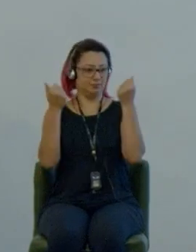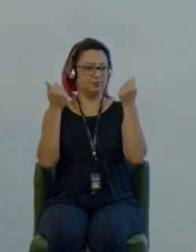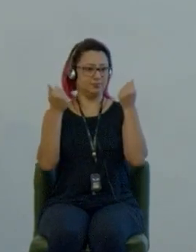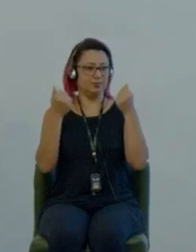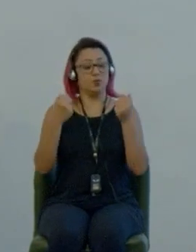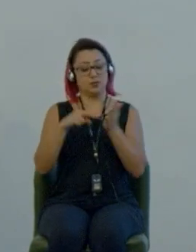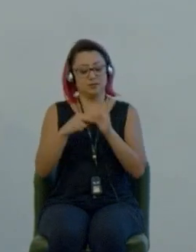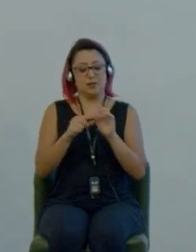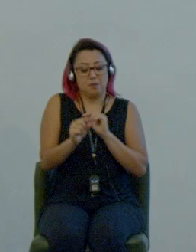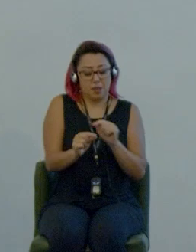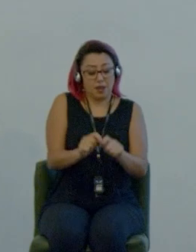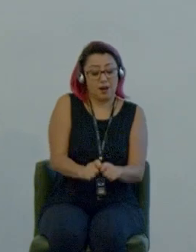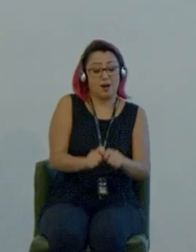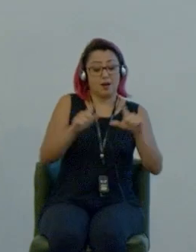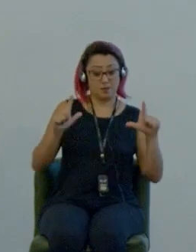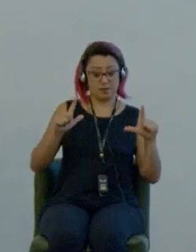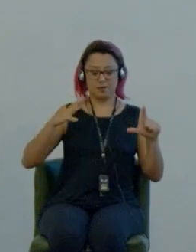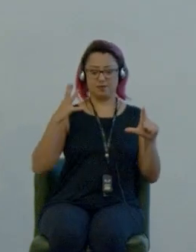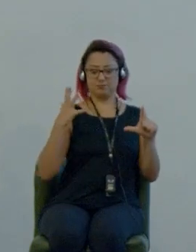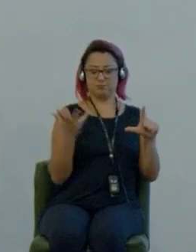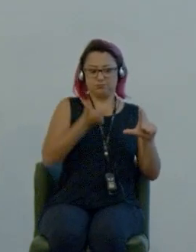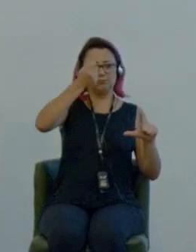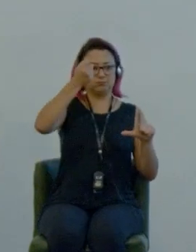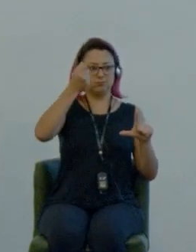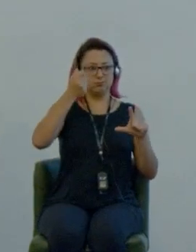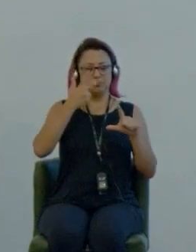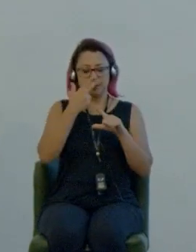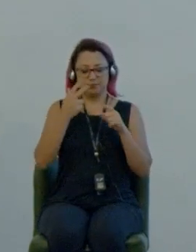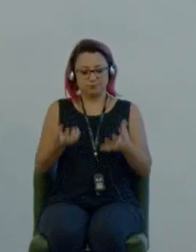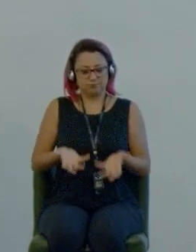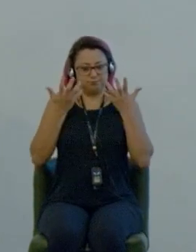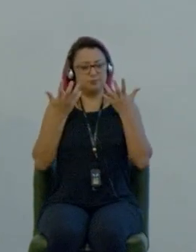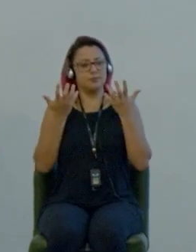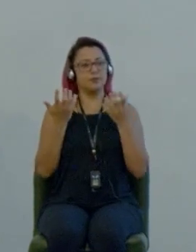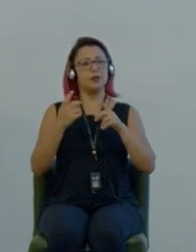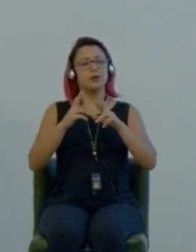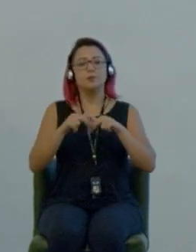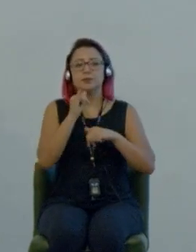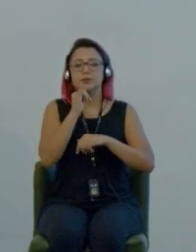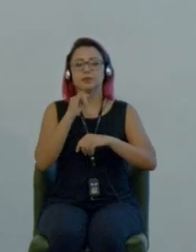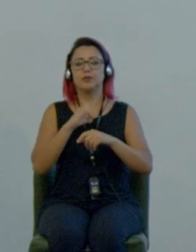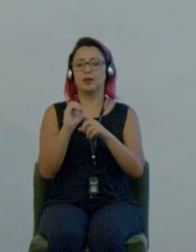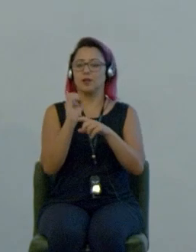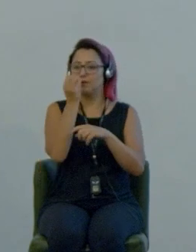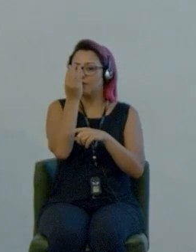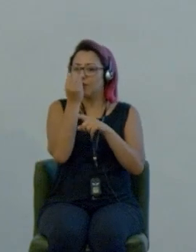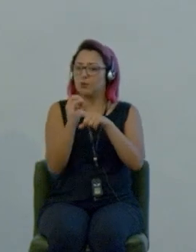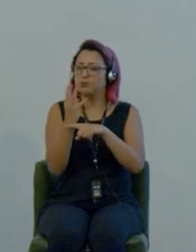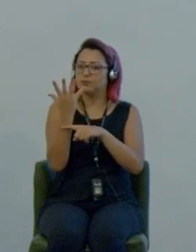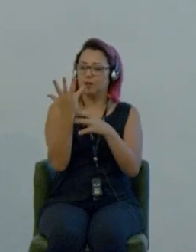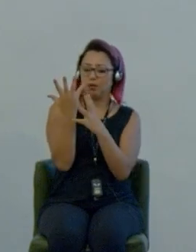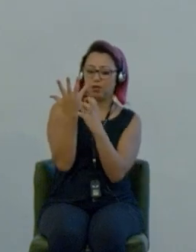cette espèce de petit paysage de fleurs, c'est une moisissure, justement. Et il dit, voilà, vous voyez, ça ressemble à un